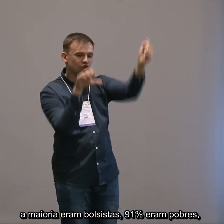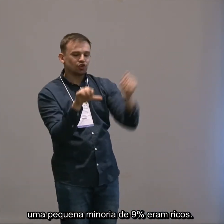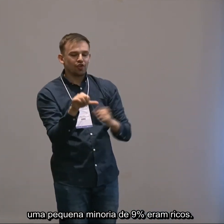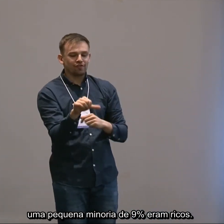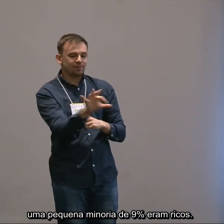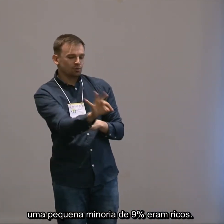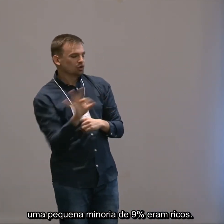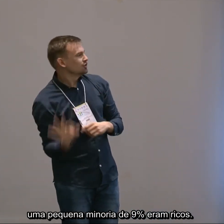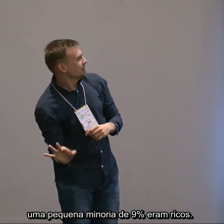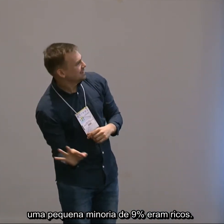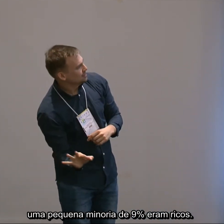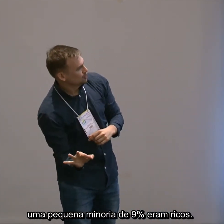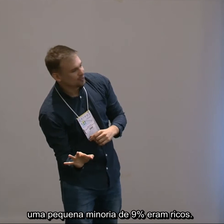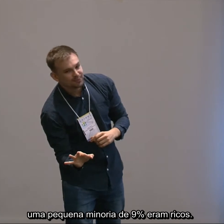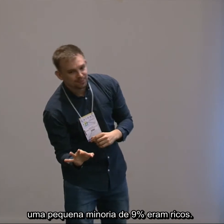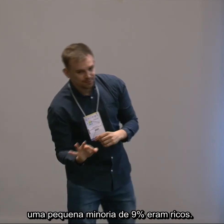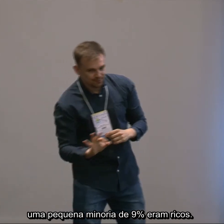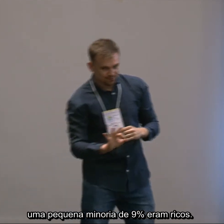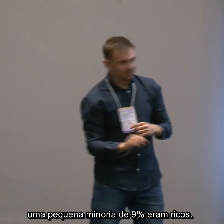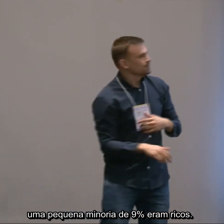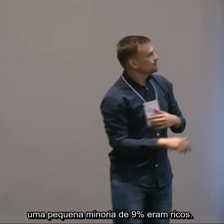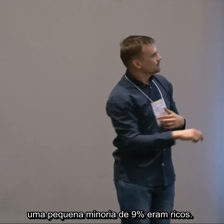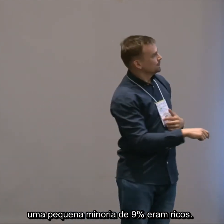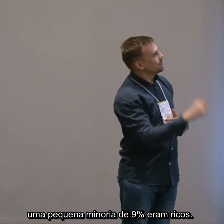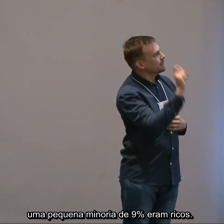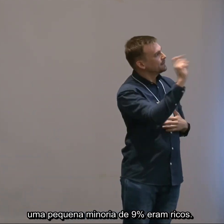e uma pequena minoria de 9% eram ricos